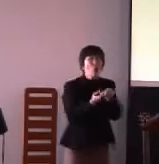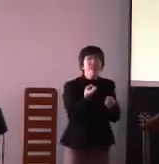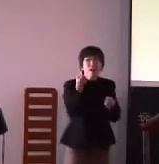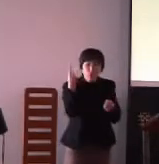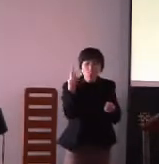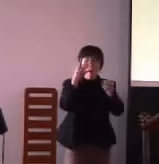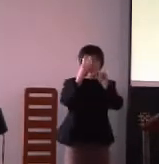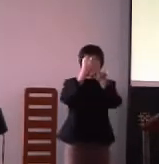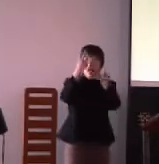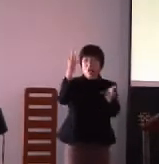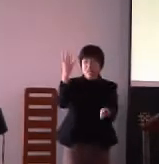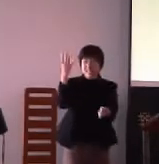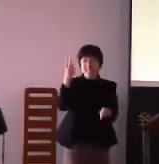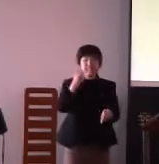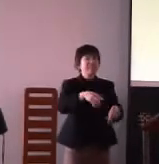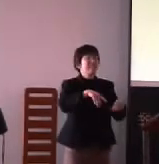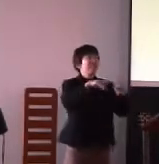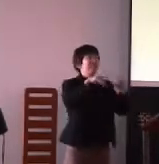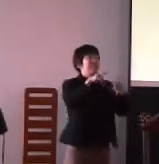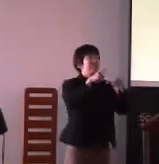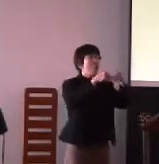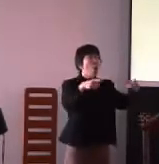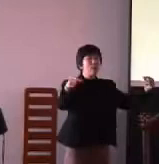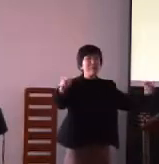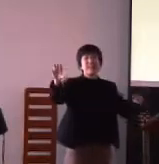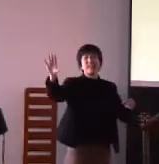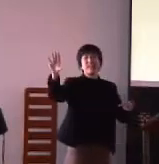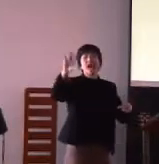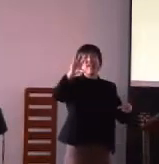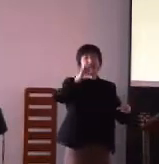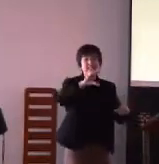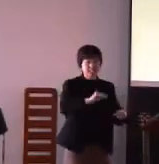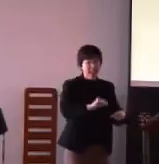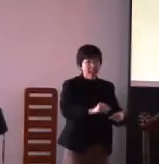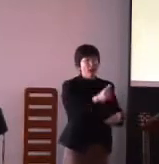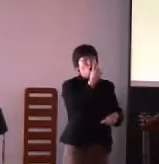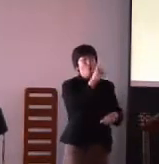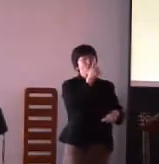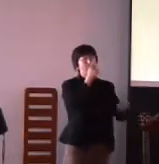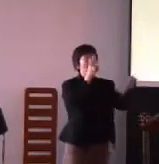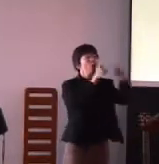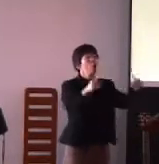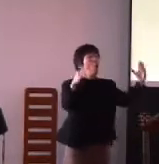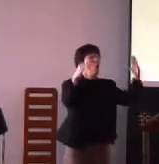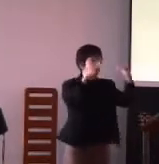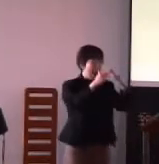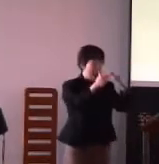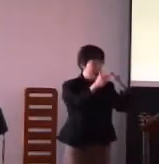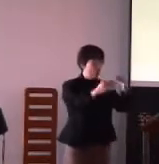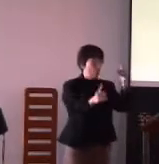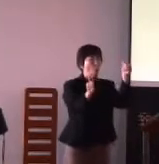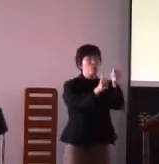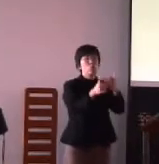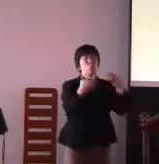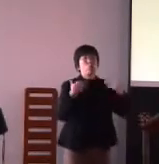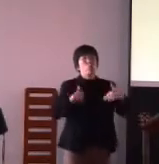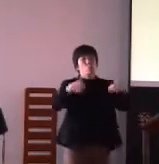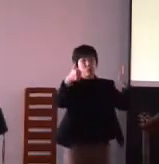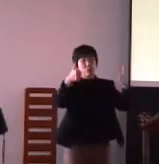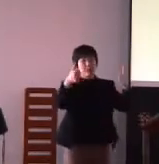です。去年の4月に日本に帰りました。徳島の教会に副牧師